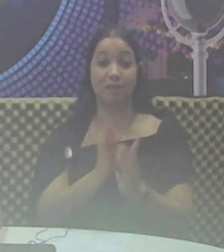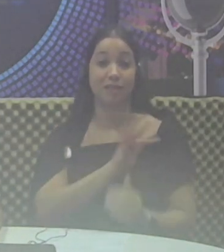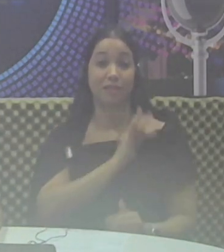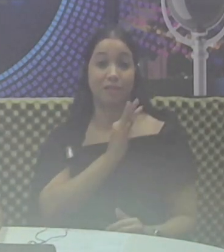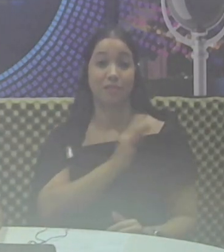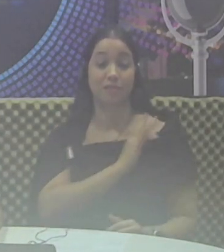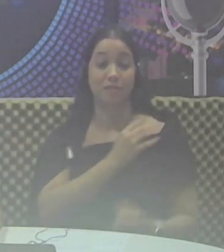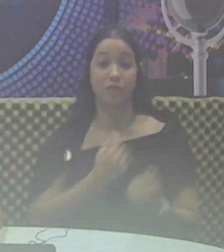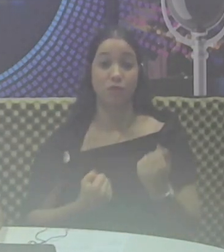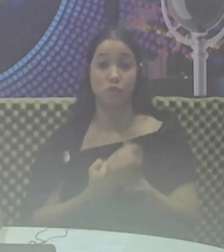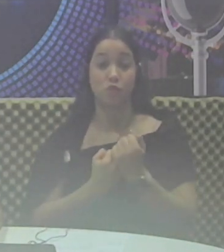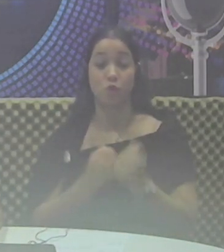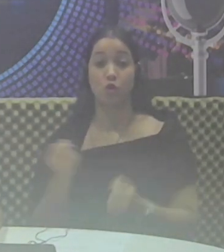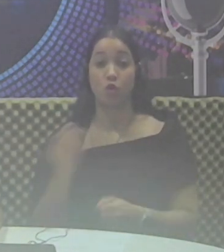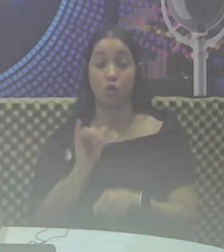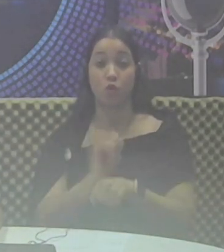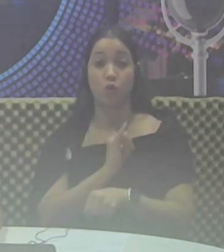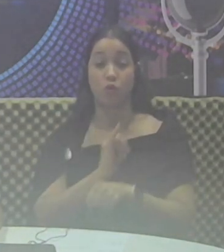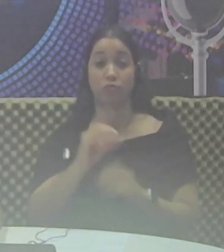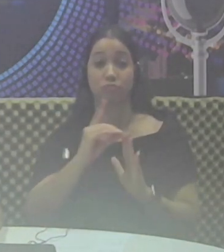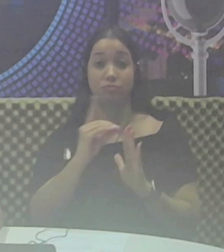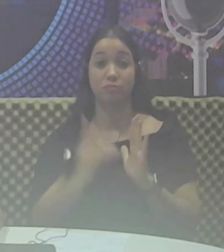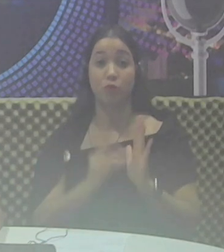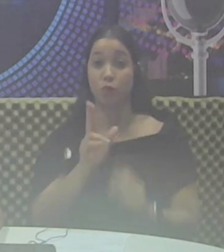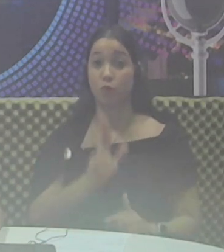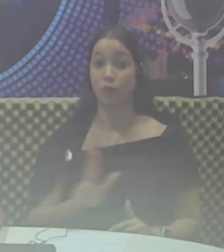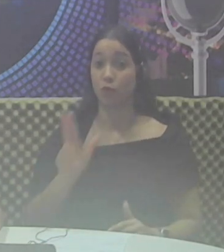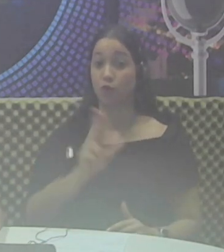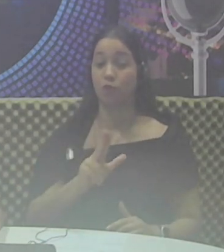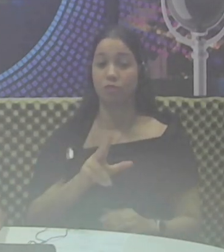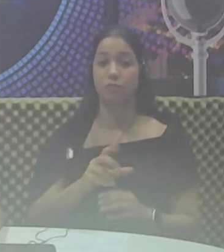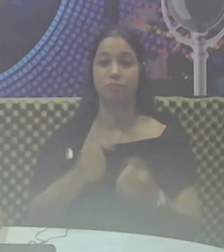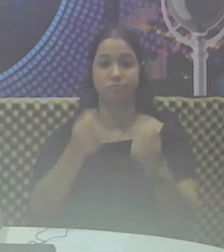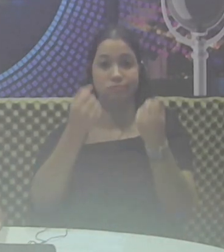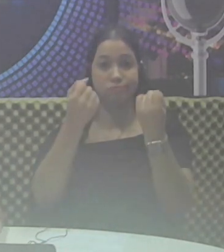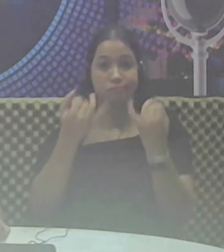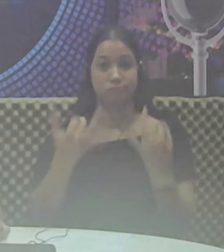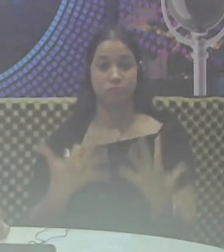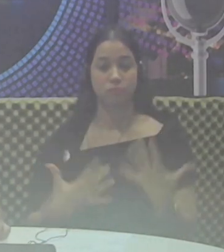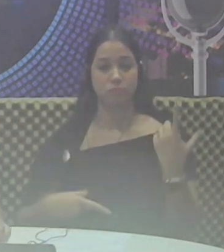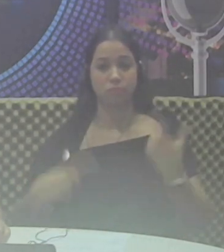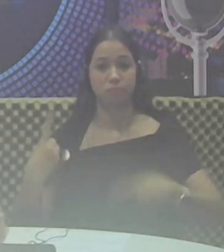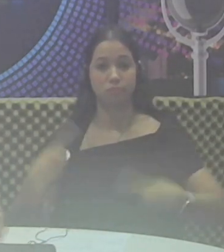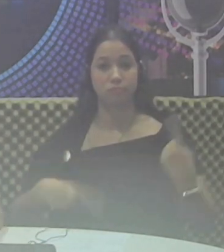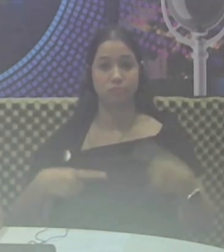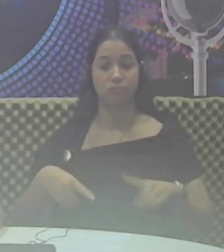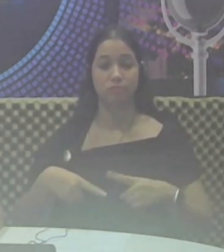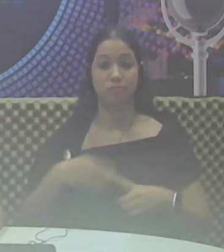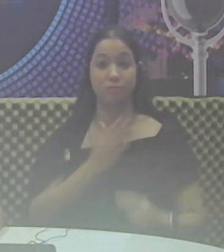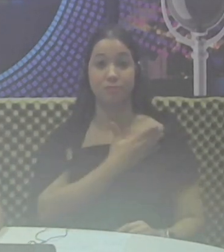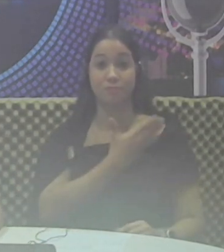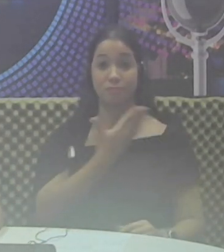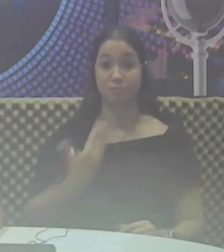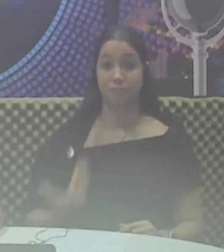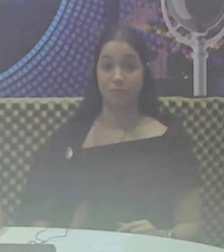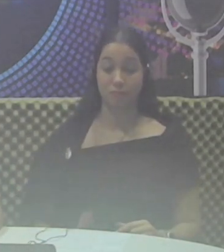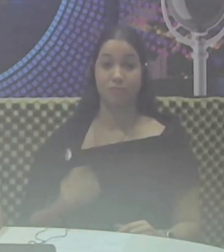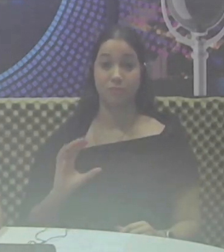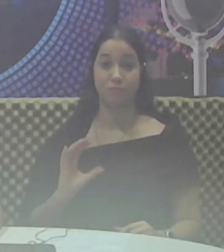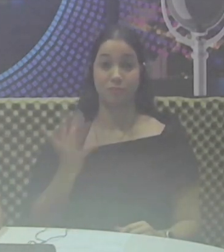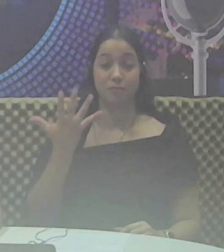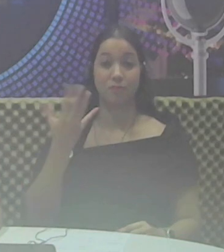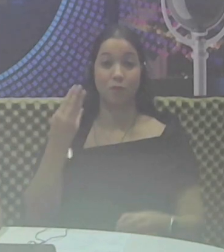do novo Plano Diretor de Uberlândia. O diagnóstico será debatido em audiência pública a ser realizada